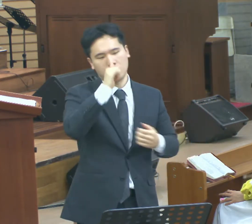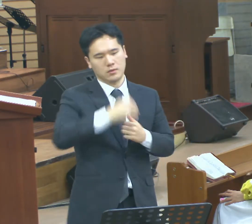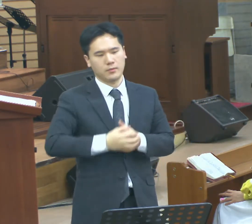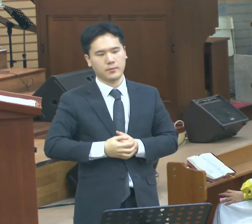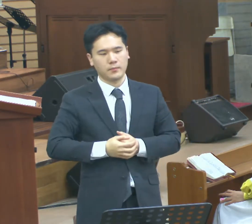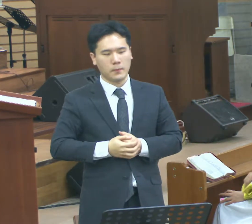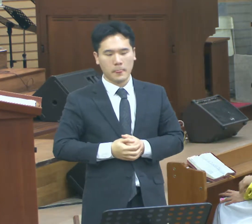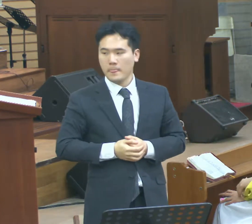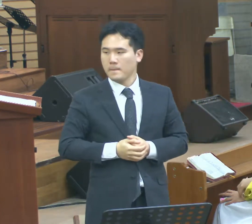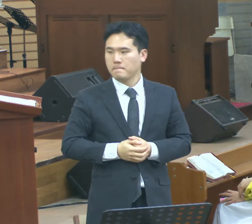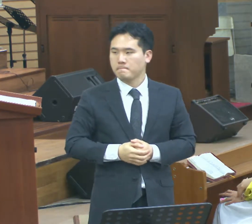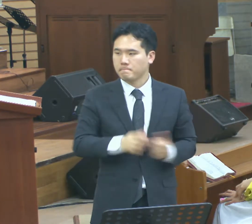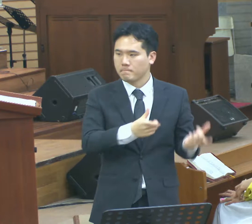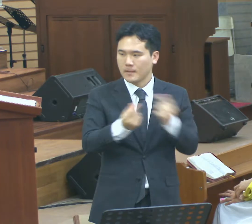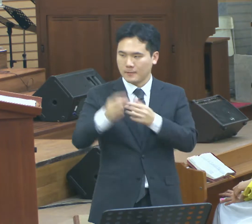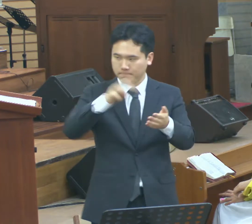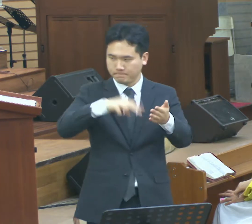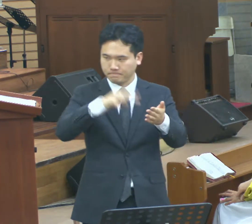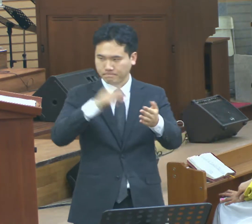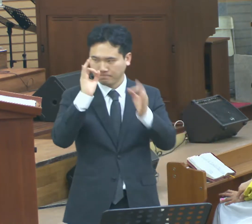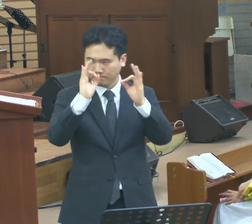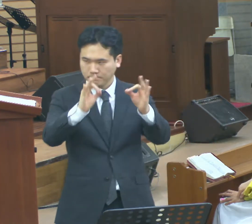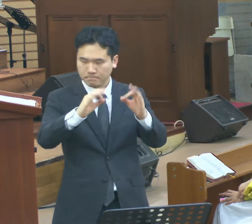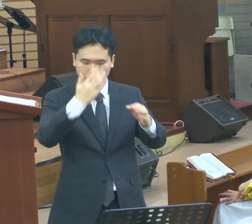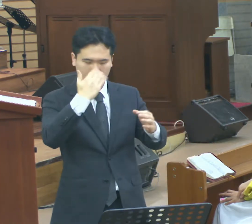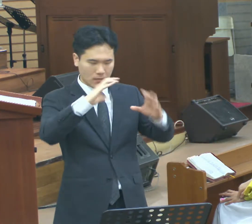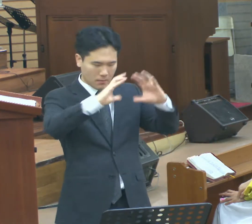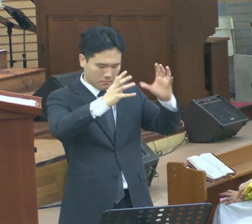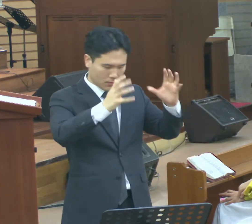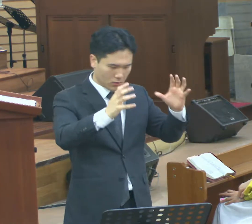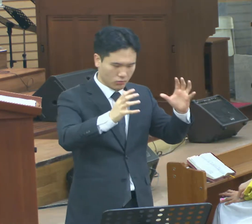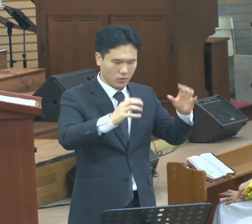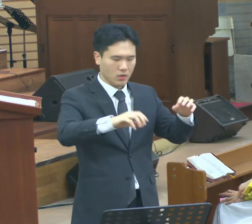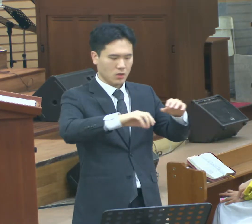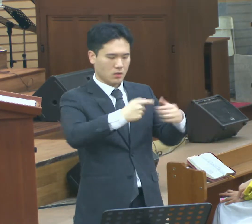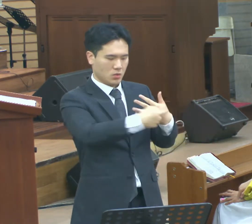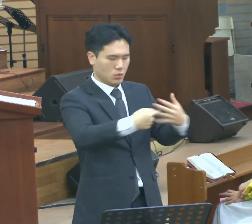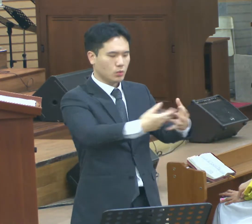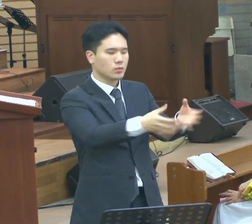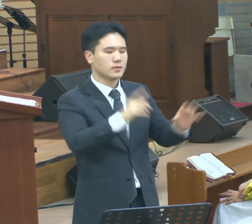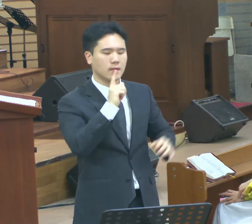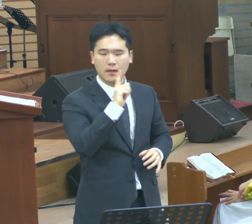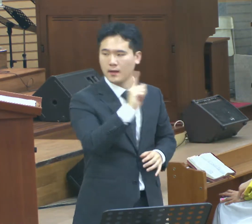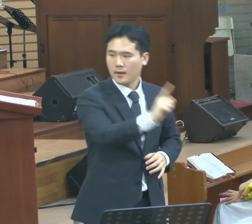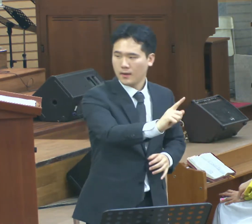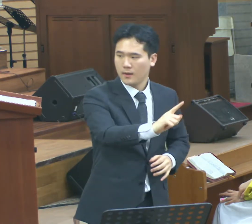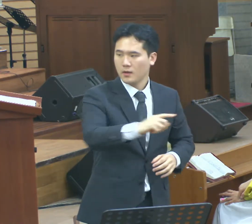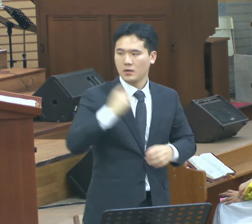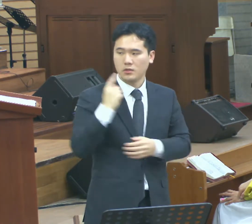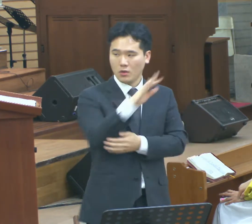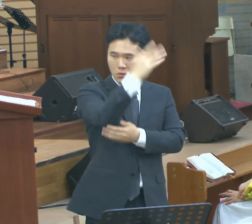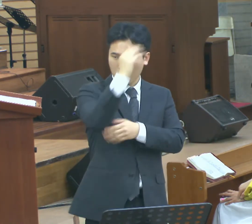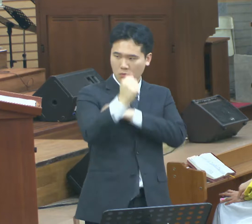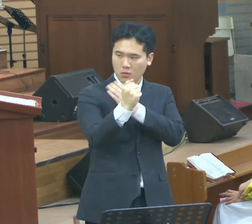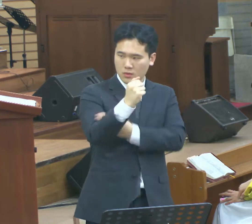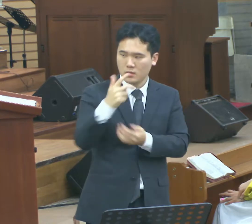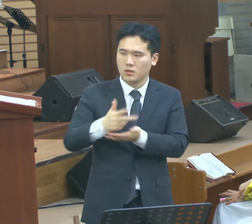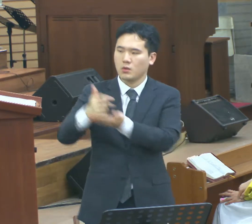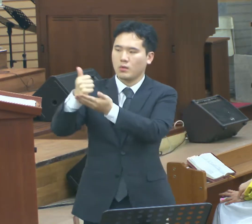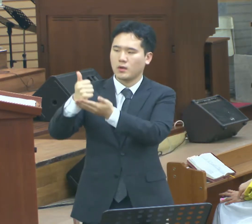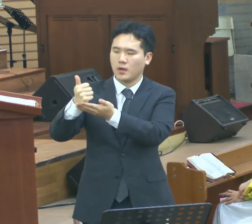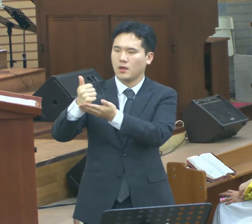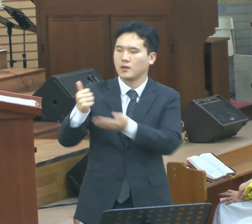읽어요. 시작. 만국의 족속들아, 왕과 권능을 여호와께 돌릴지어다.